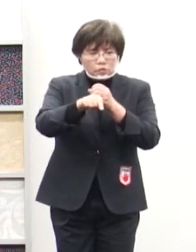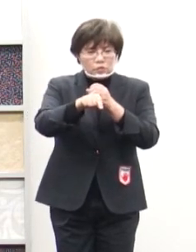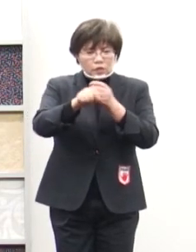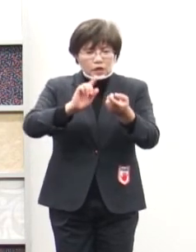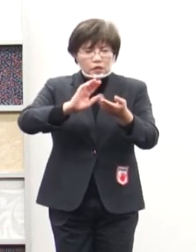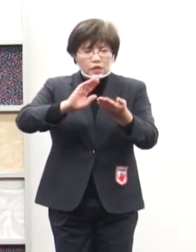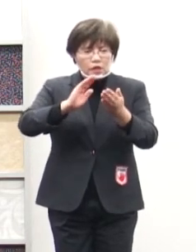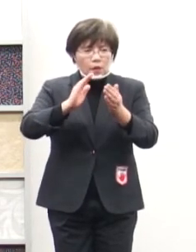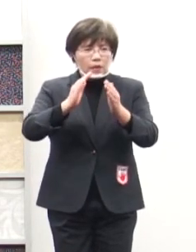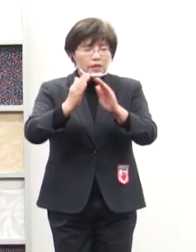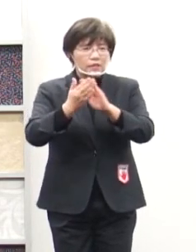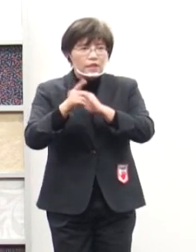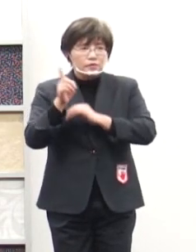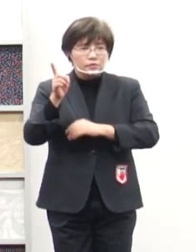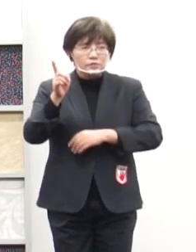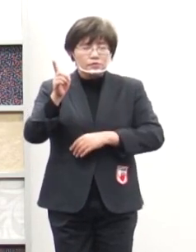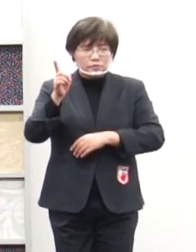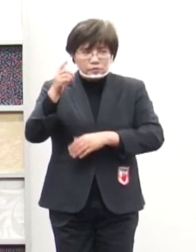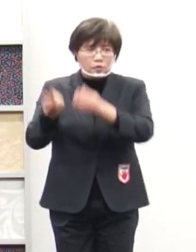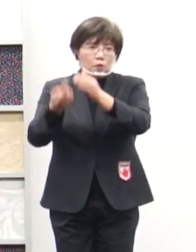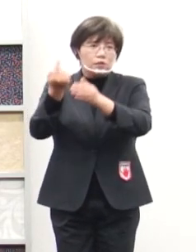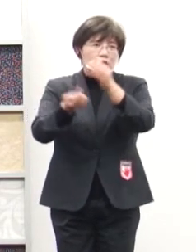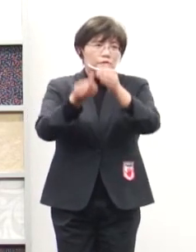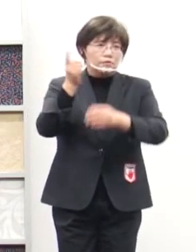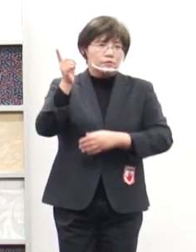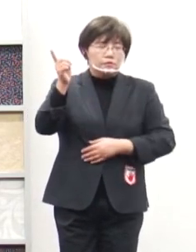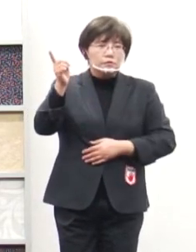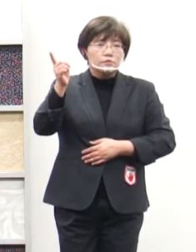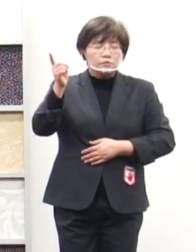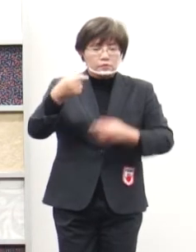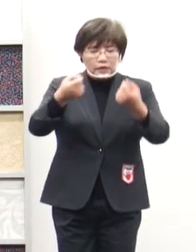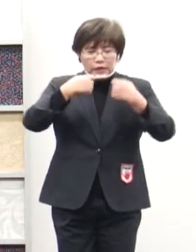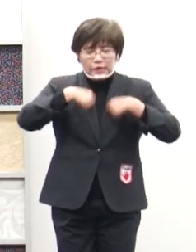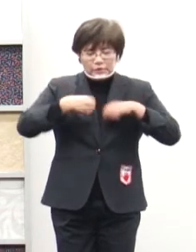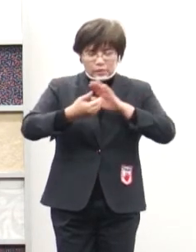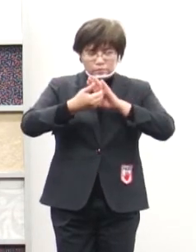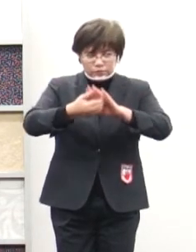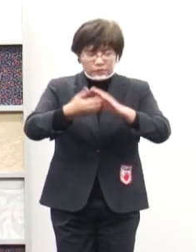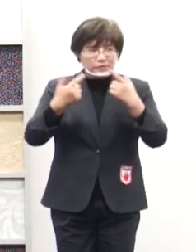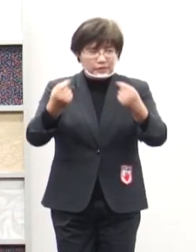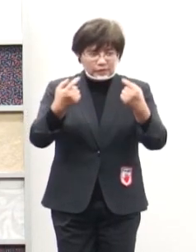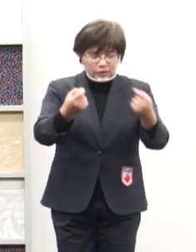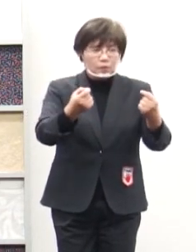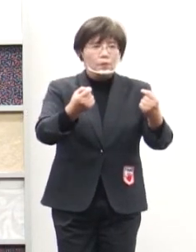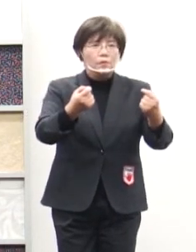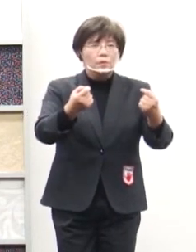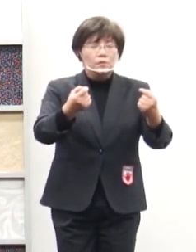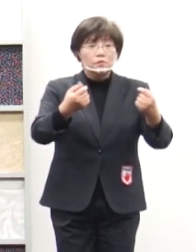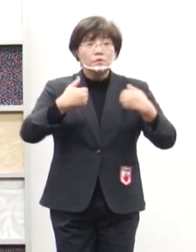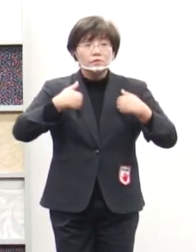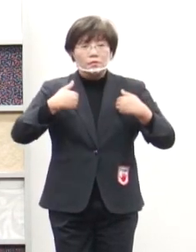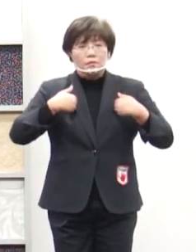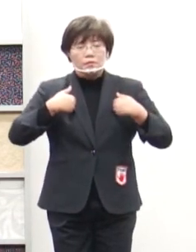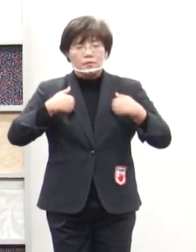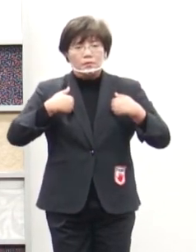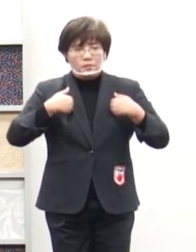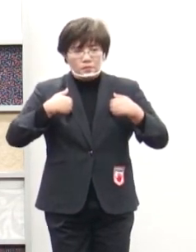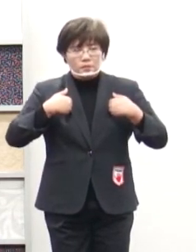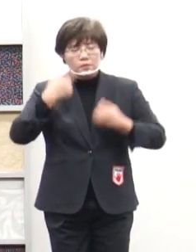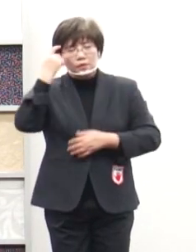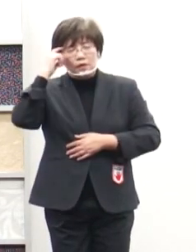して、感染拡大に対してその、防壁を高めておこうと、高める必要があろうということで、ま